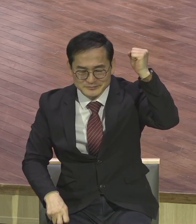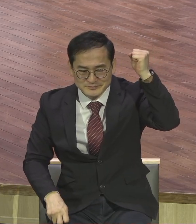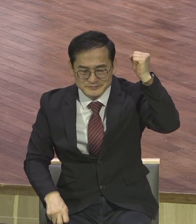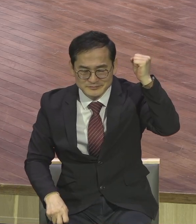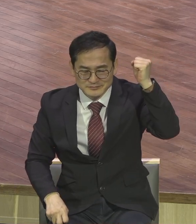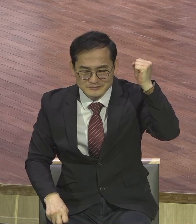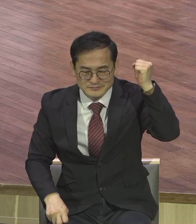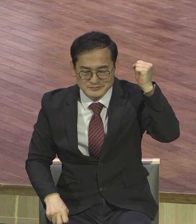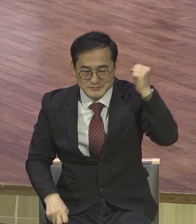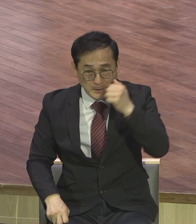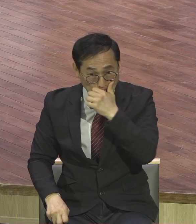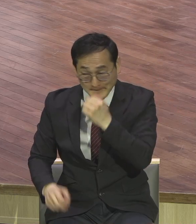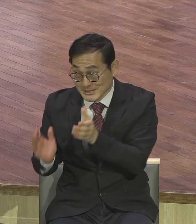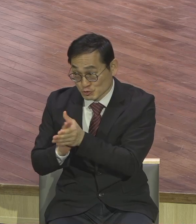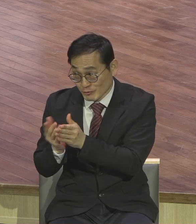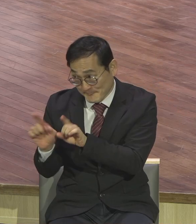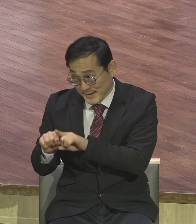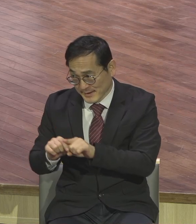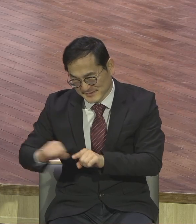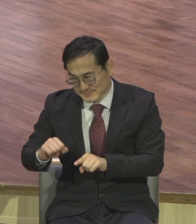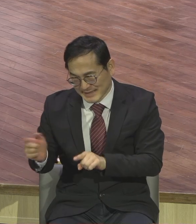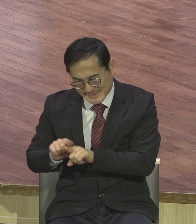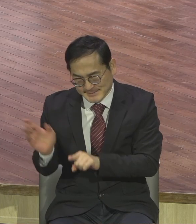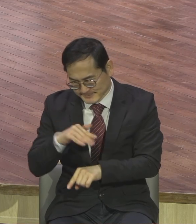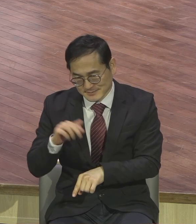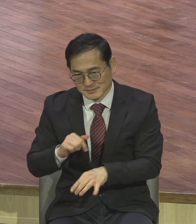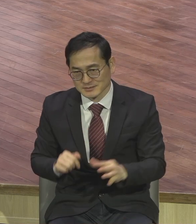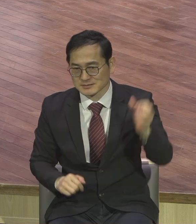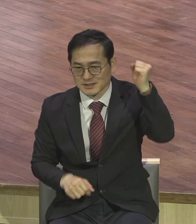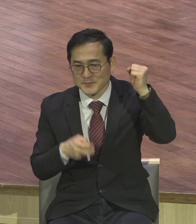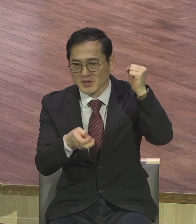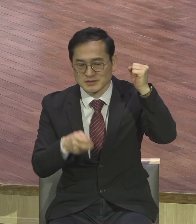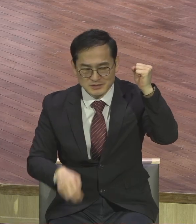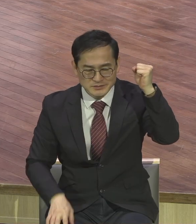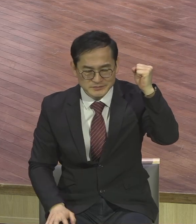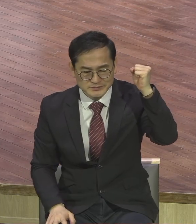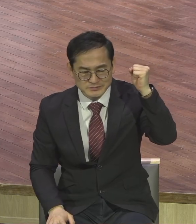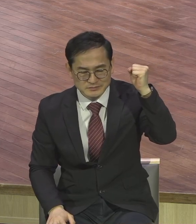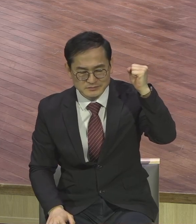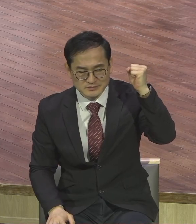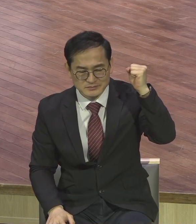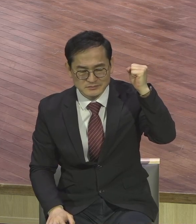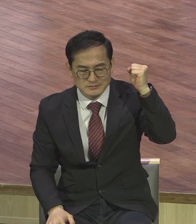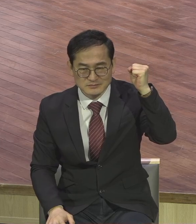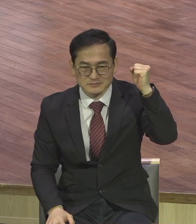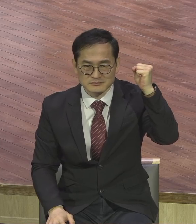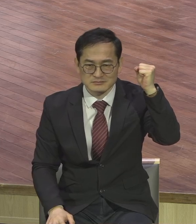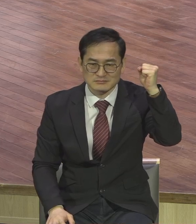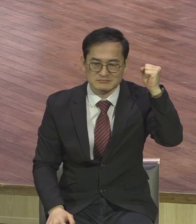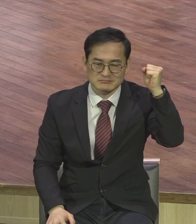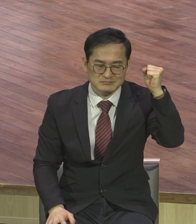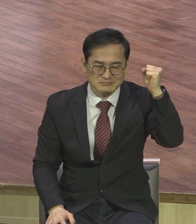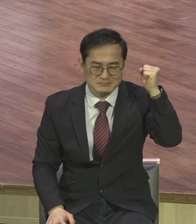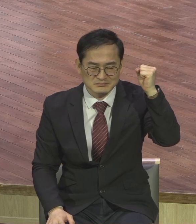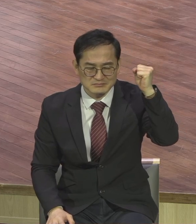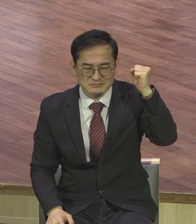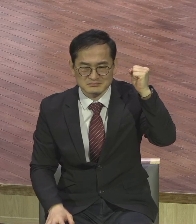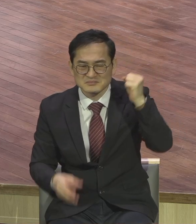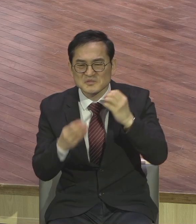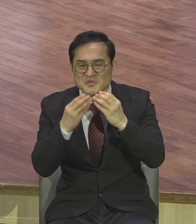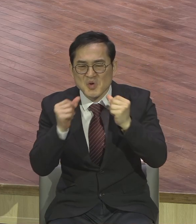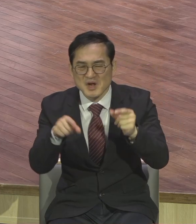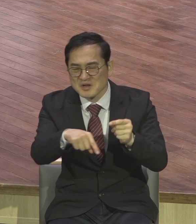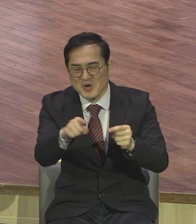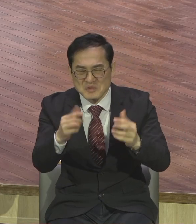하자. 처음 하는 거예요. 그냥 해보는 거예요. 버스 딱. 지가 10번 보여. 내가 두 번째 딱. 성경 여러분, 토요일 오후에 얼마나